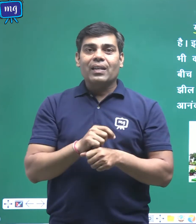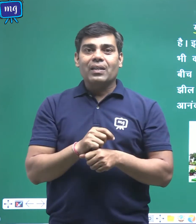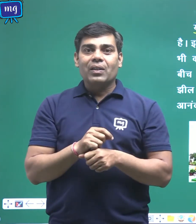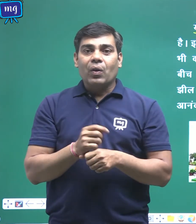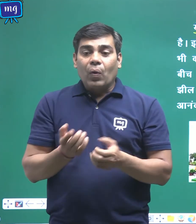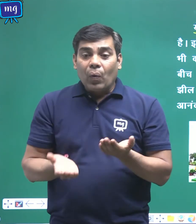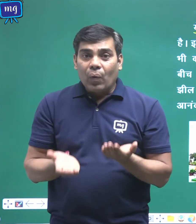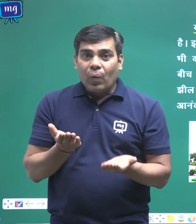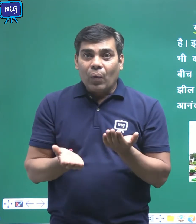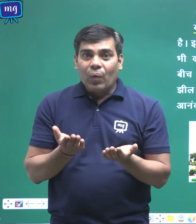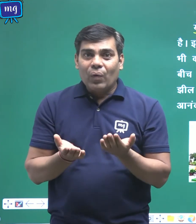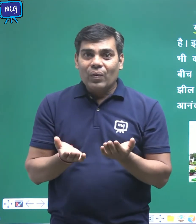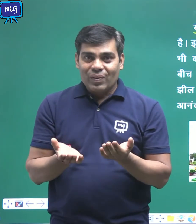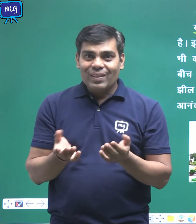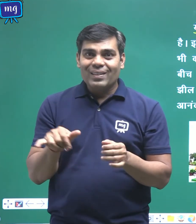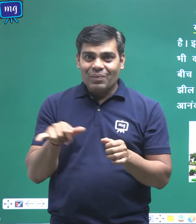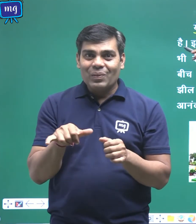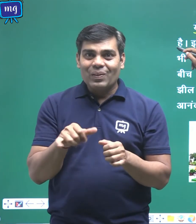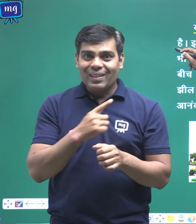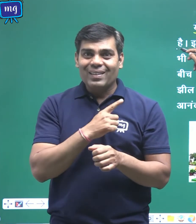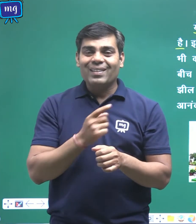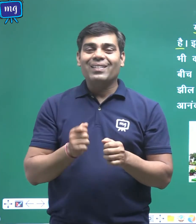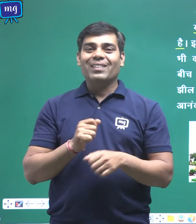होड़ करती हैं,